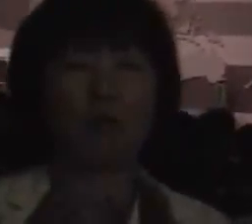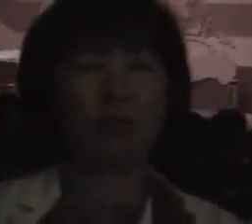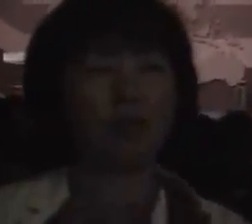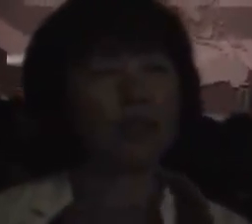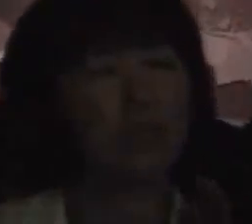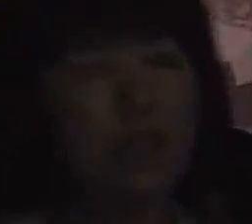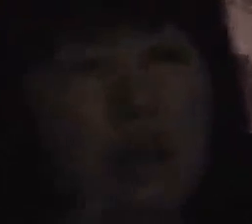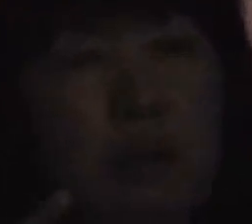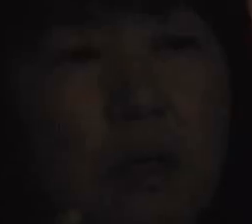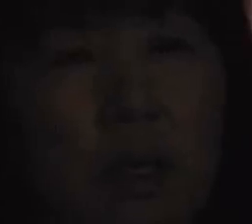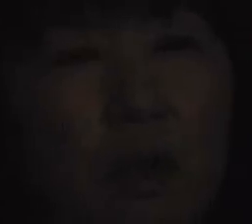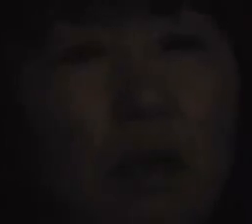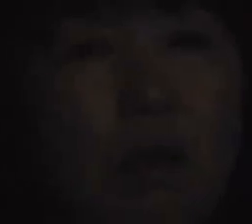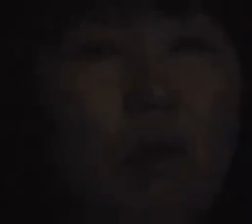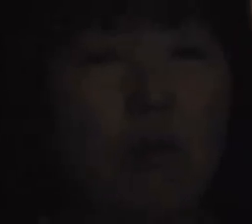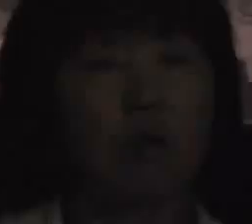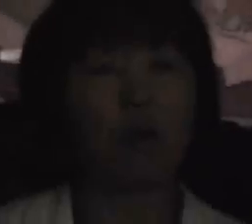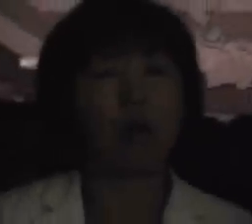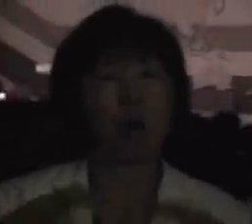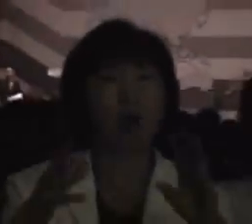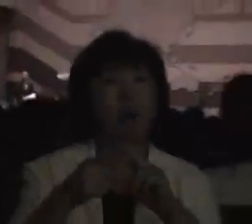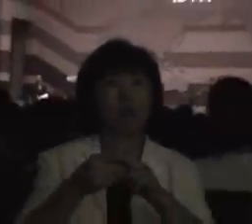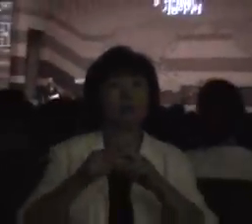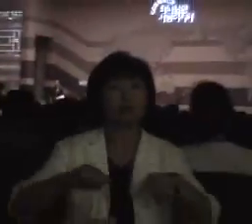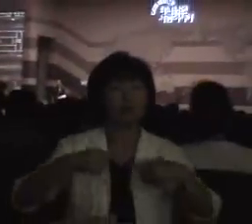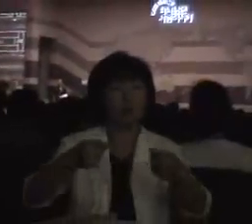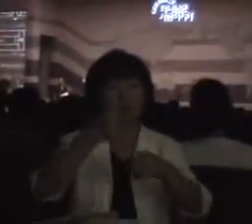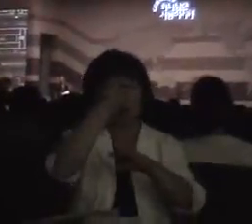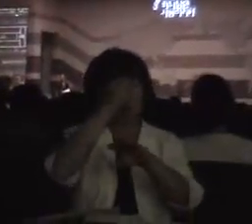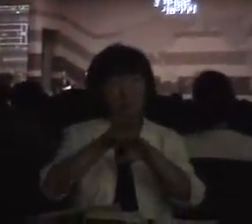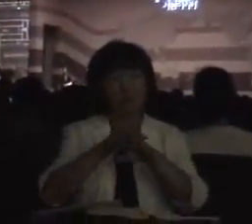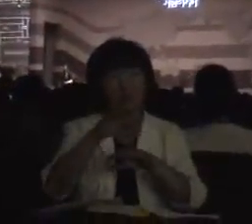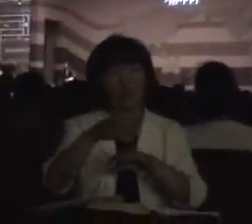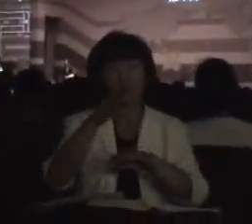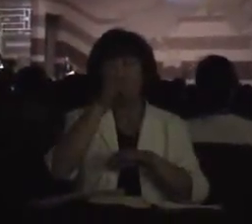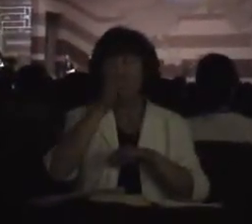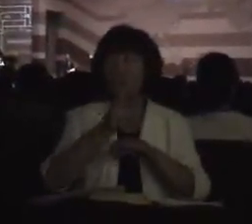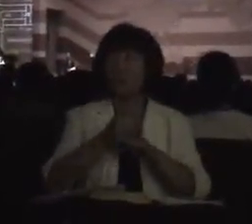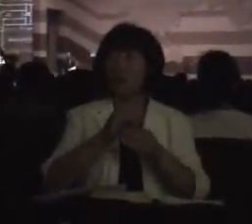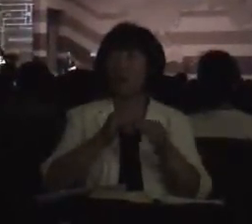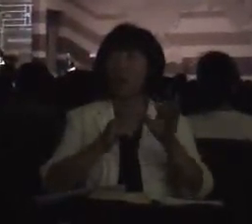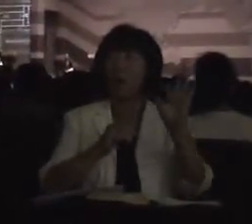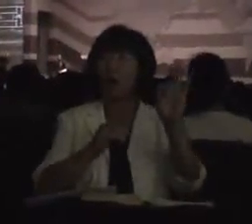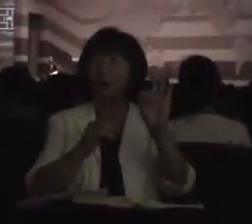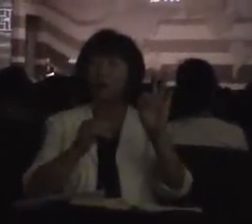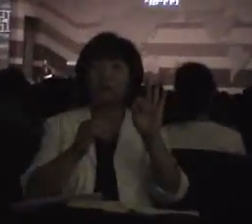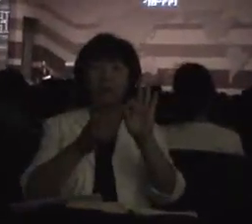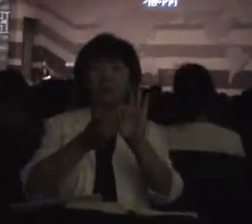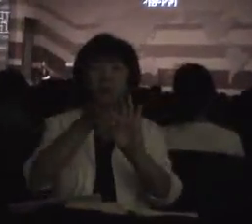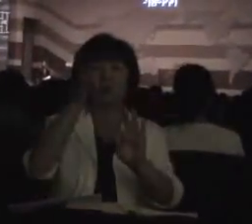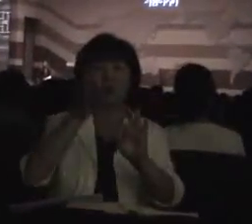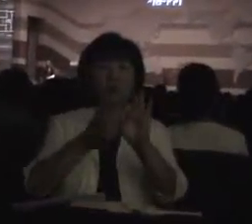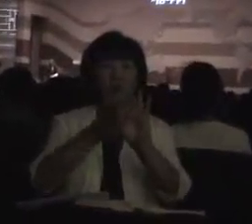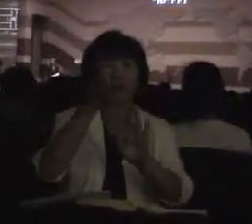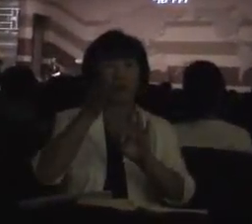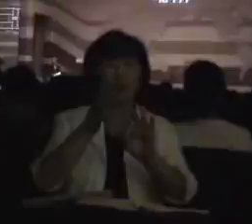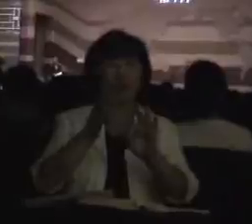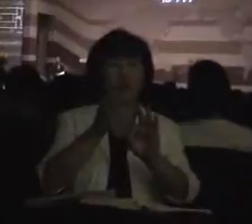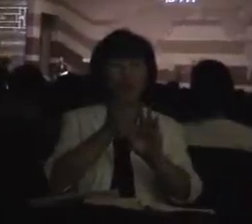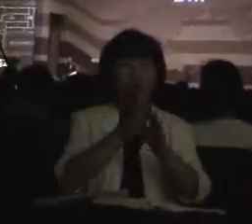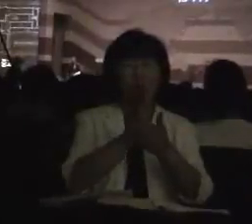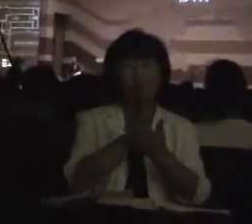1000명이 같이 들어가 예배 드릴 수 있는 장소입니다. F 빌딩은 여러 오피스가